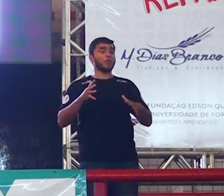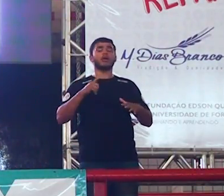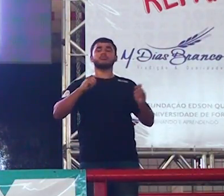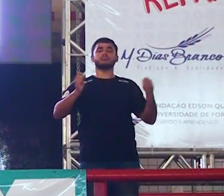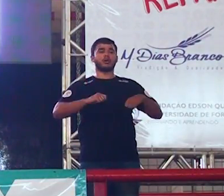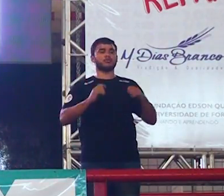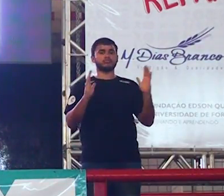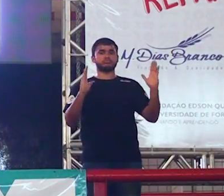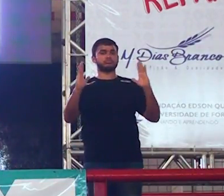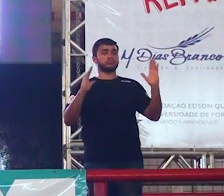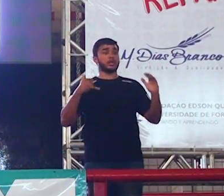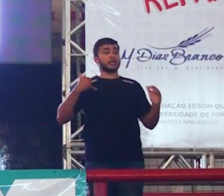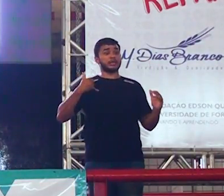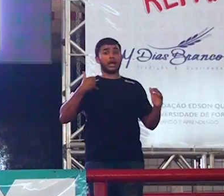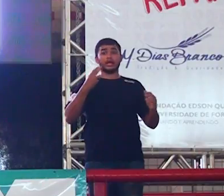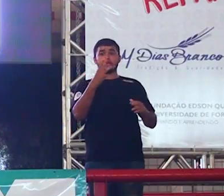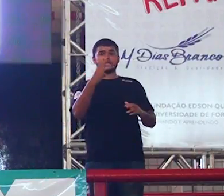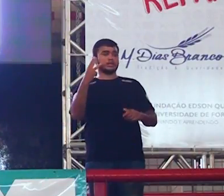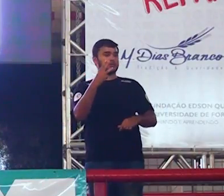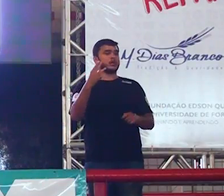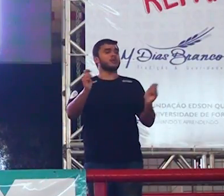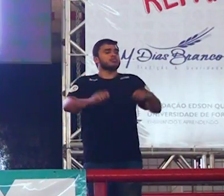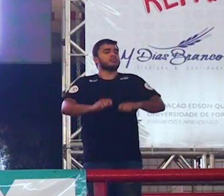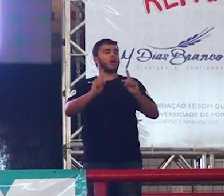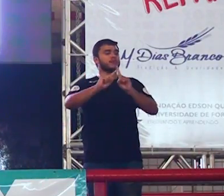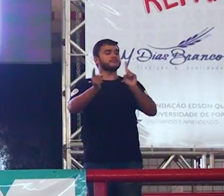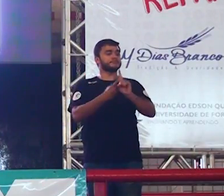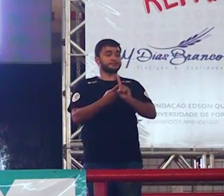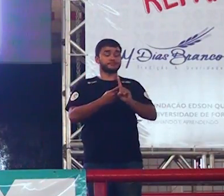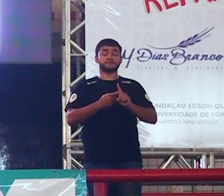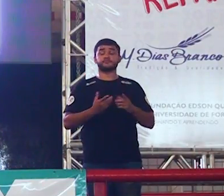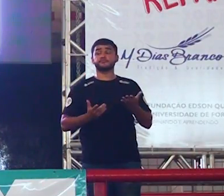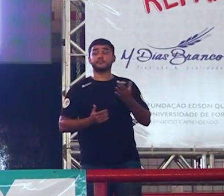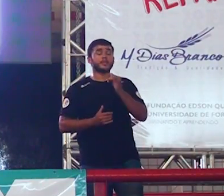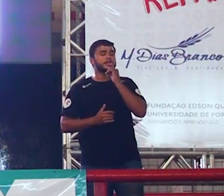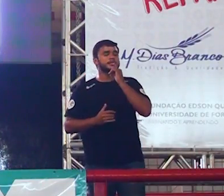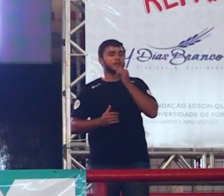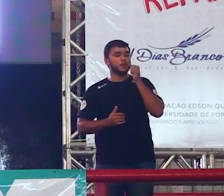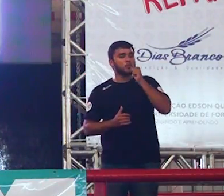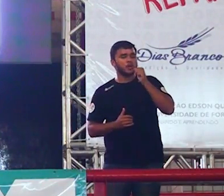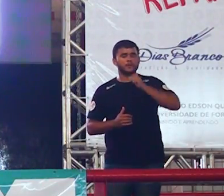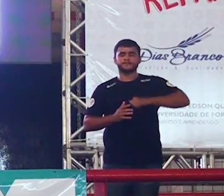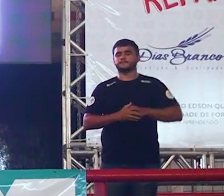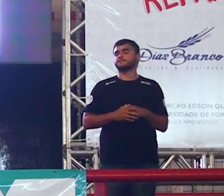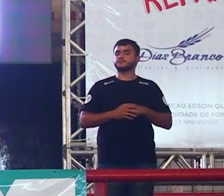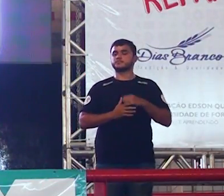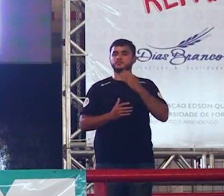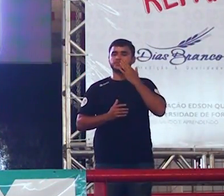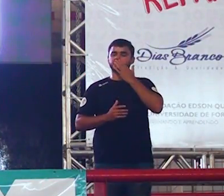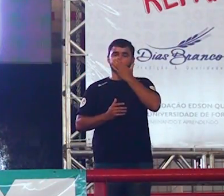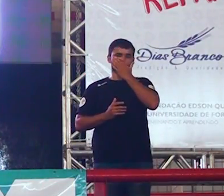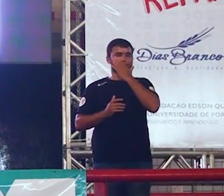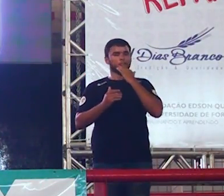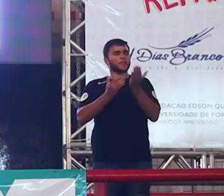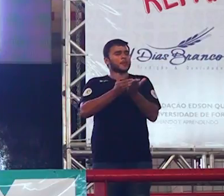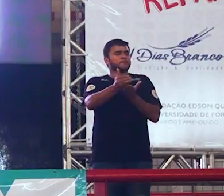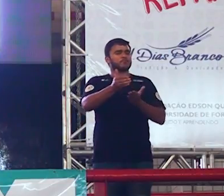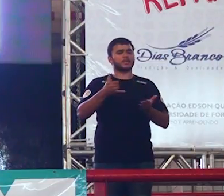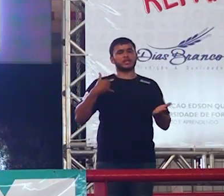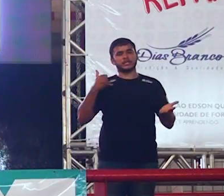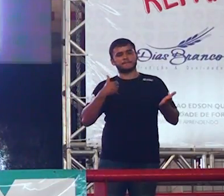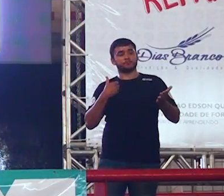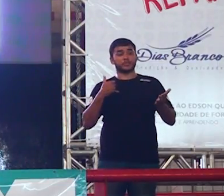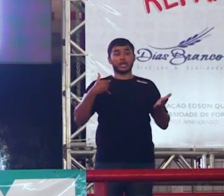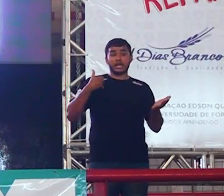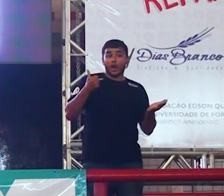anos. Então, vamos fazer uma estimativa rápida. A mulher, vamos supor que ela comece sua ovulação por volta